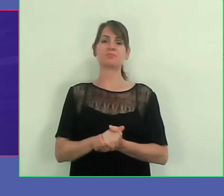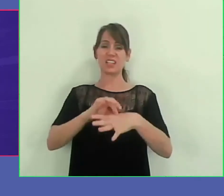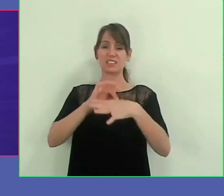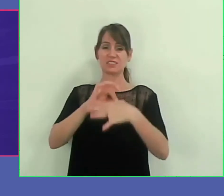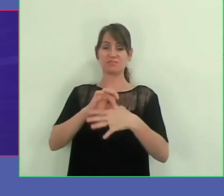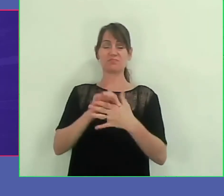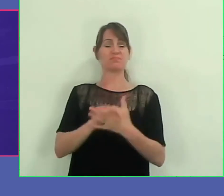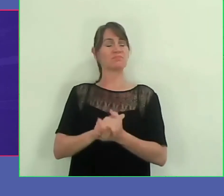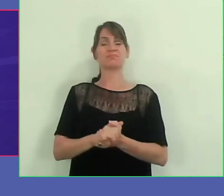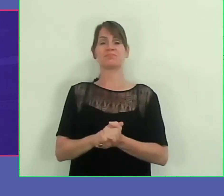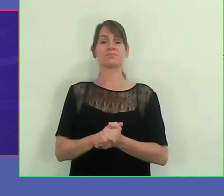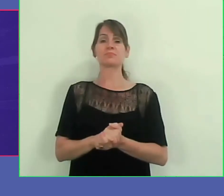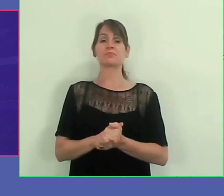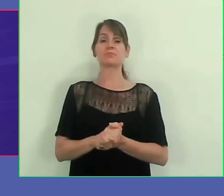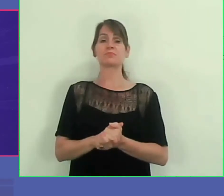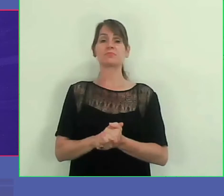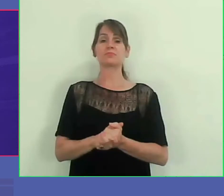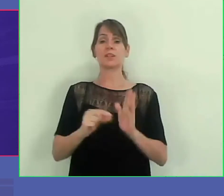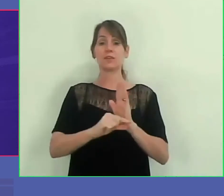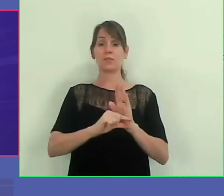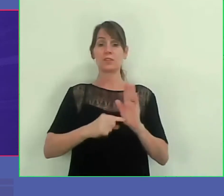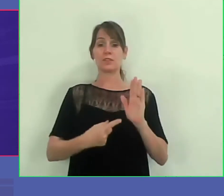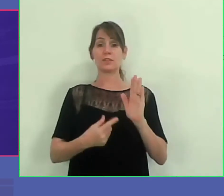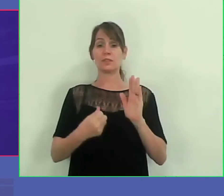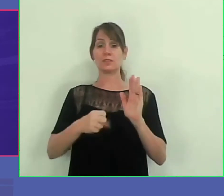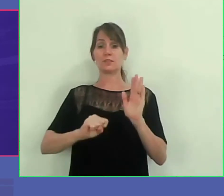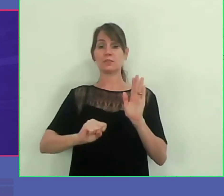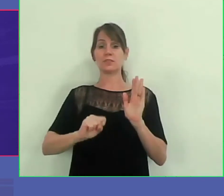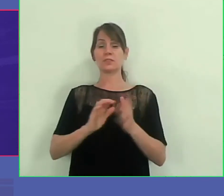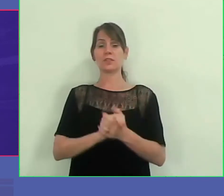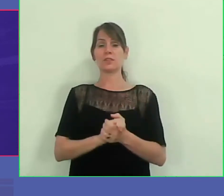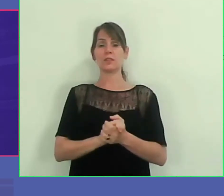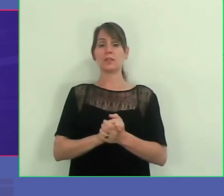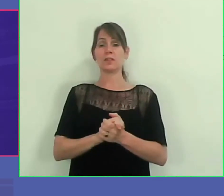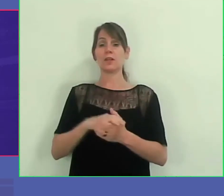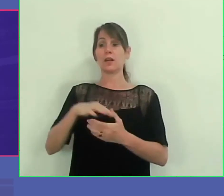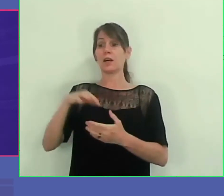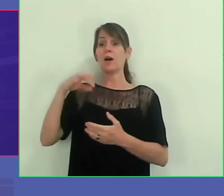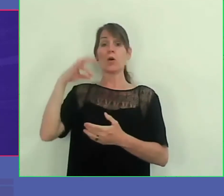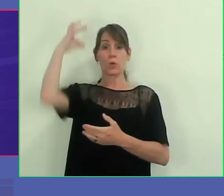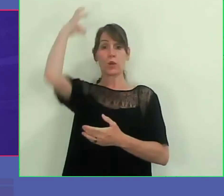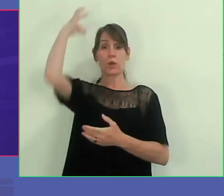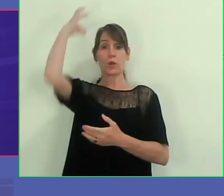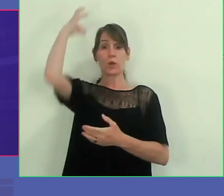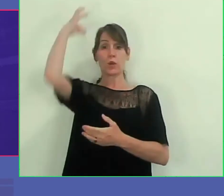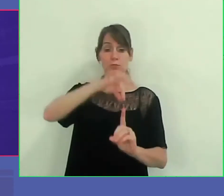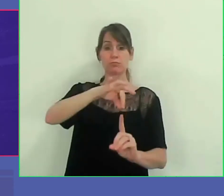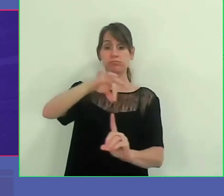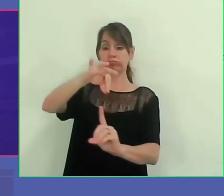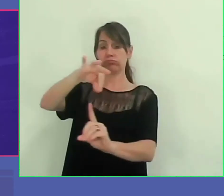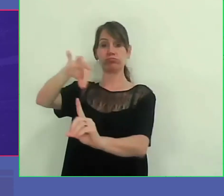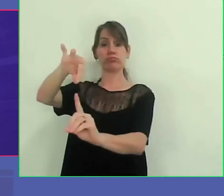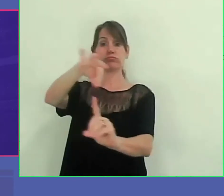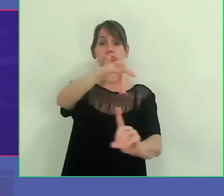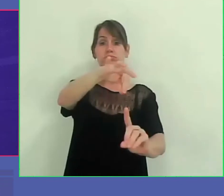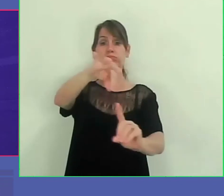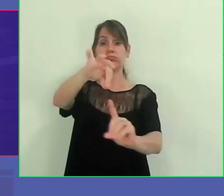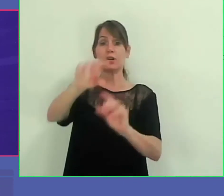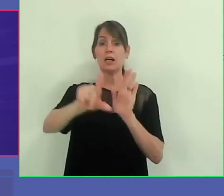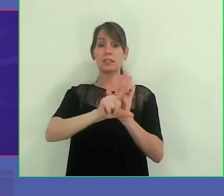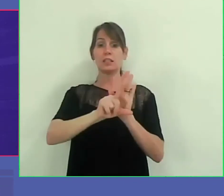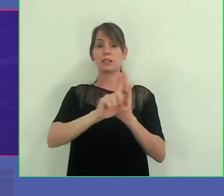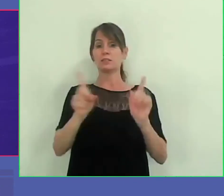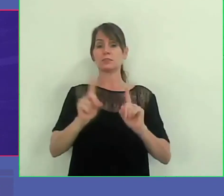diz, versículo 18 fala assim: pois se sois guiados pelo Espírito, não estáis sob a lei. Mas versículo 19 fala: